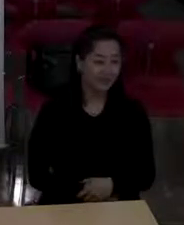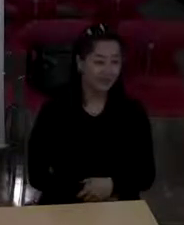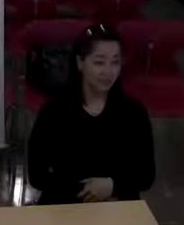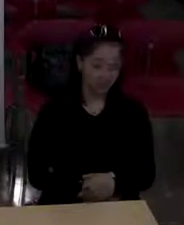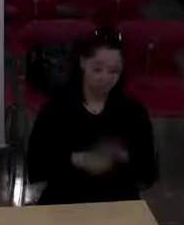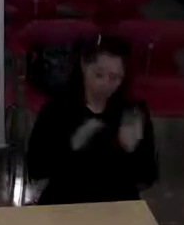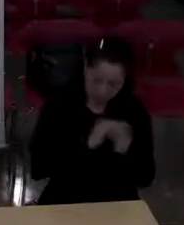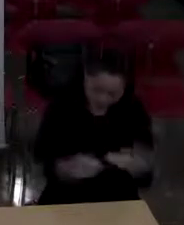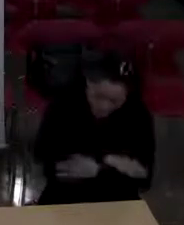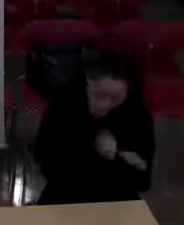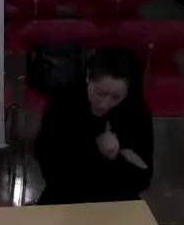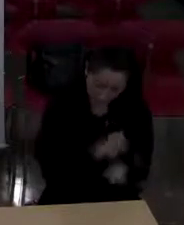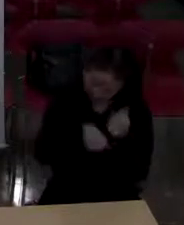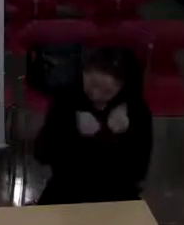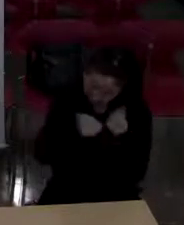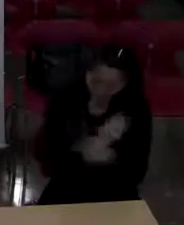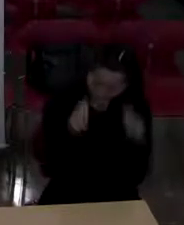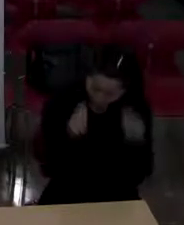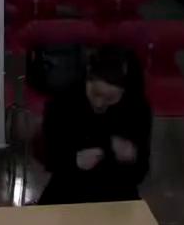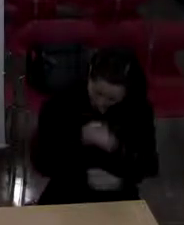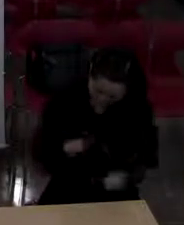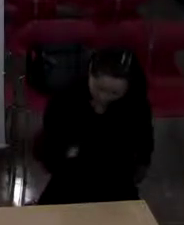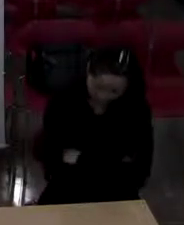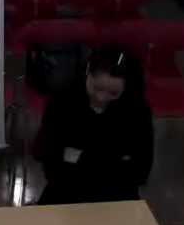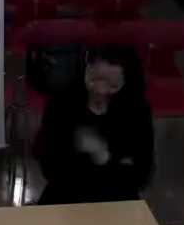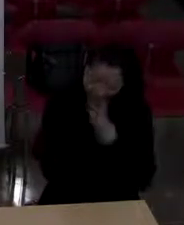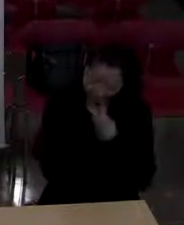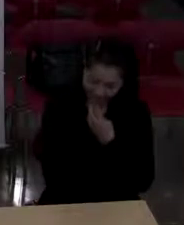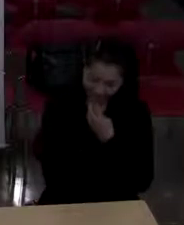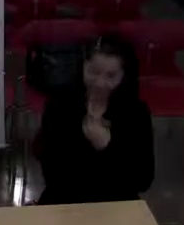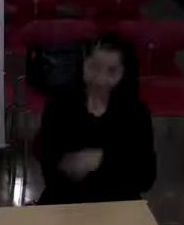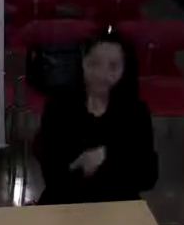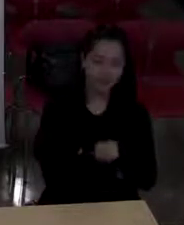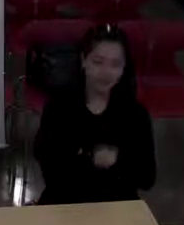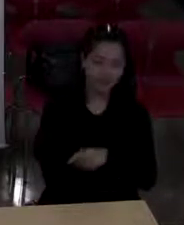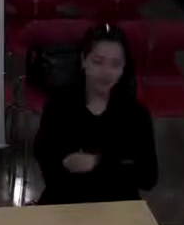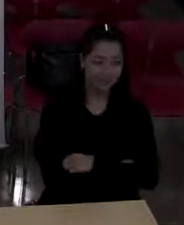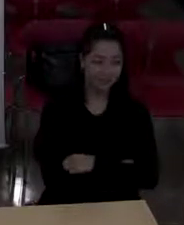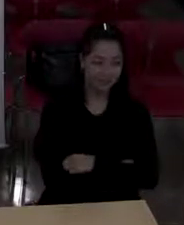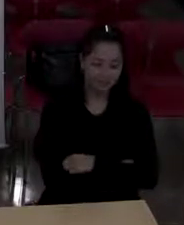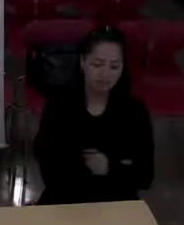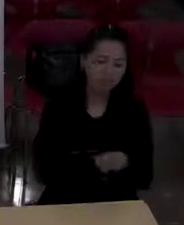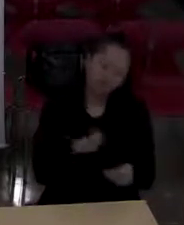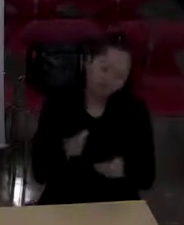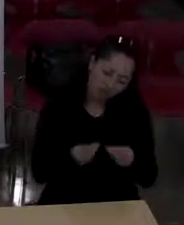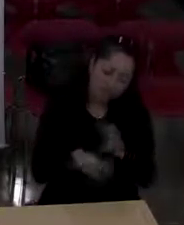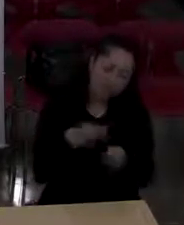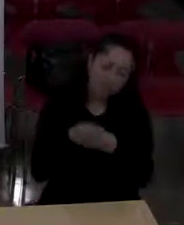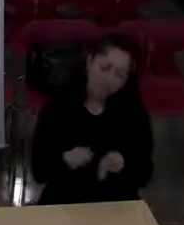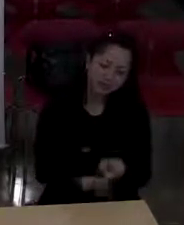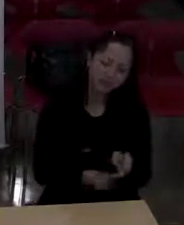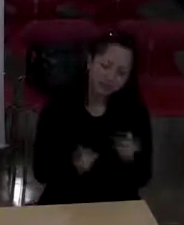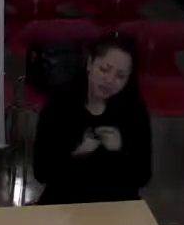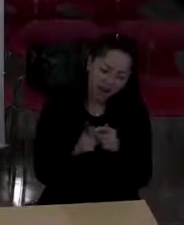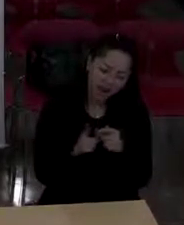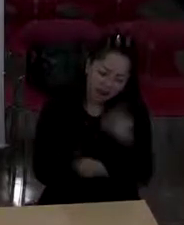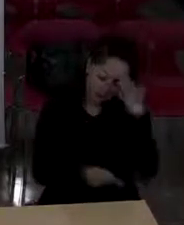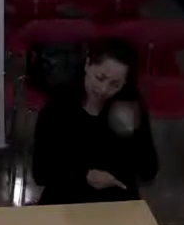¿Tanto nos amas, hija mía? Oye, ¿y qué más sabes decir?